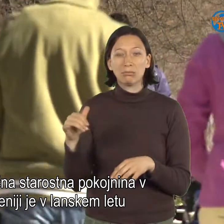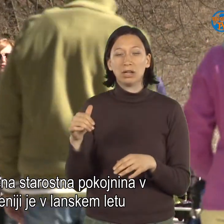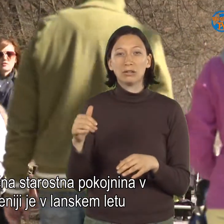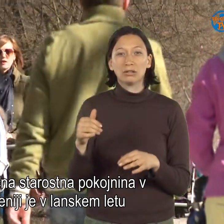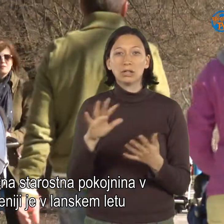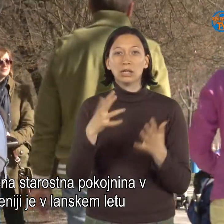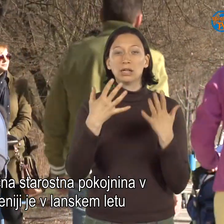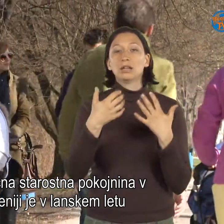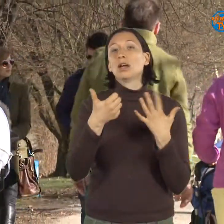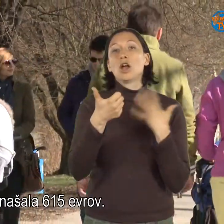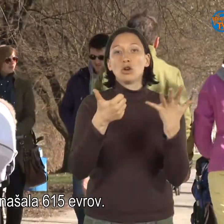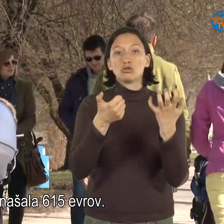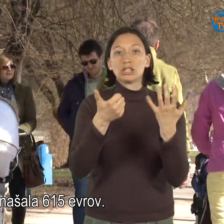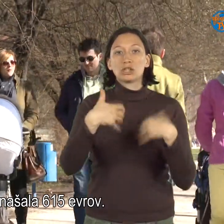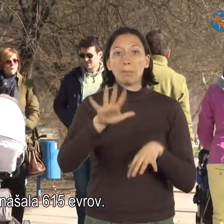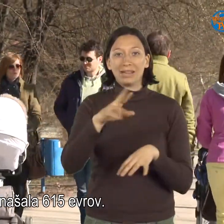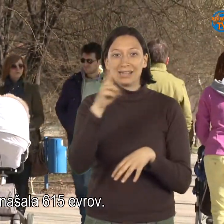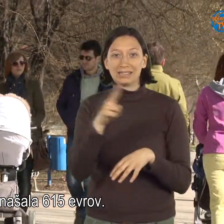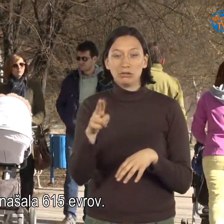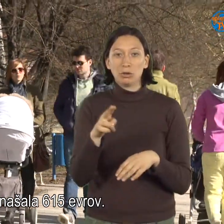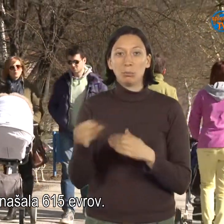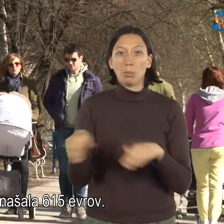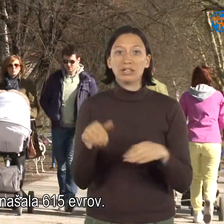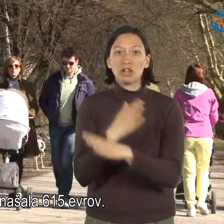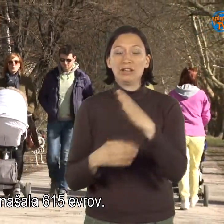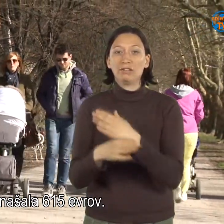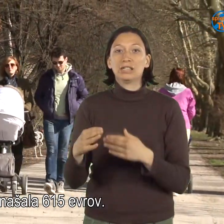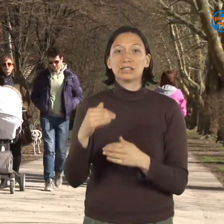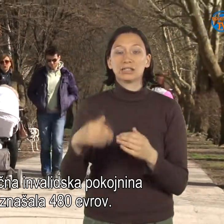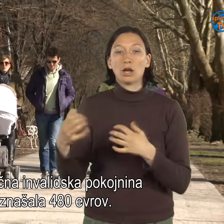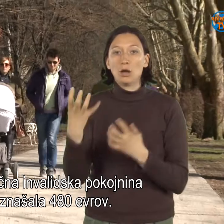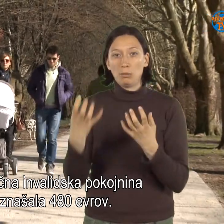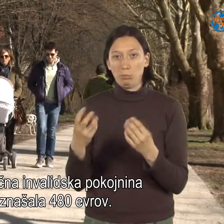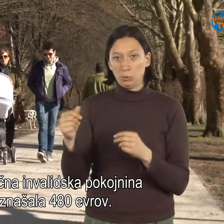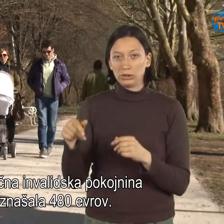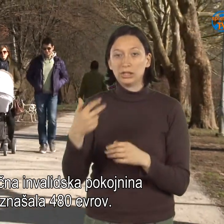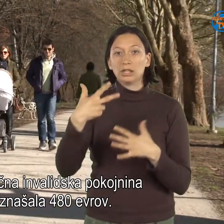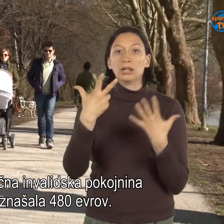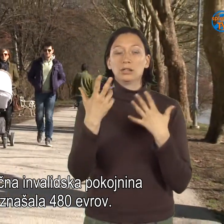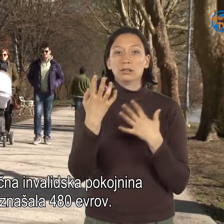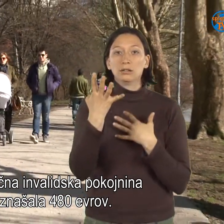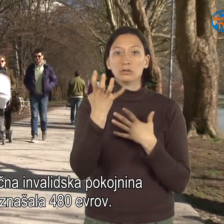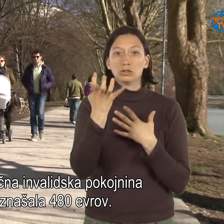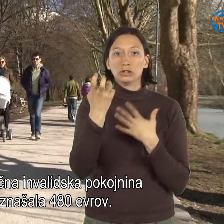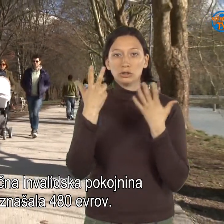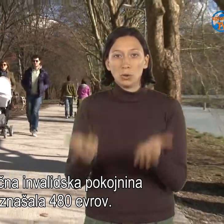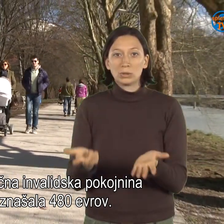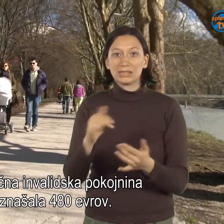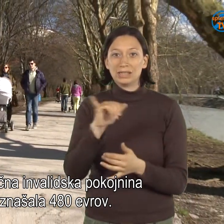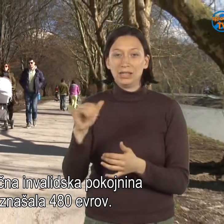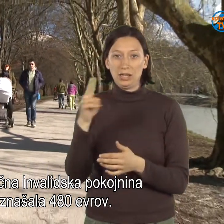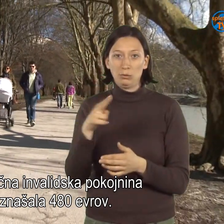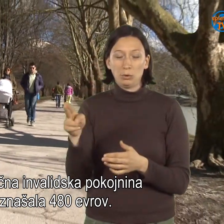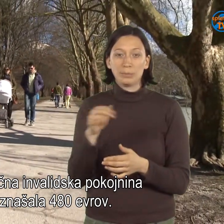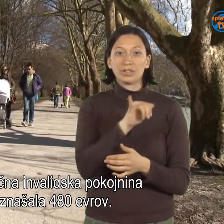lanskem letu znašala 615 evrov. Povprečna invalidska pokojnina v Sloveniji je znašala 480 evrov.